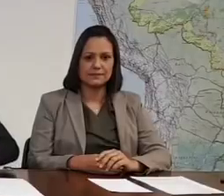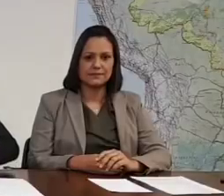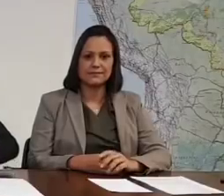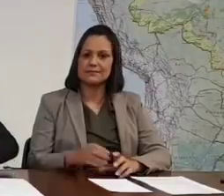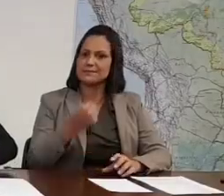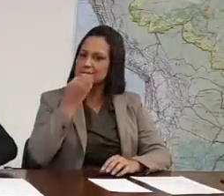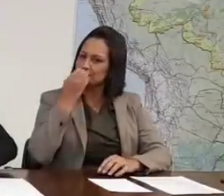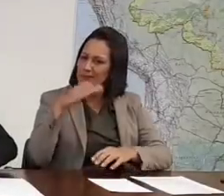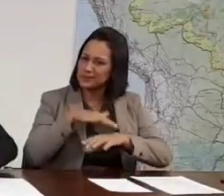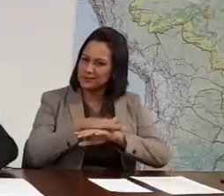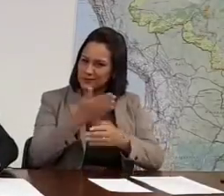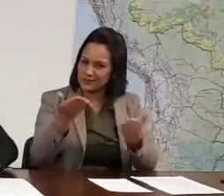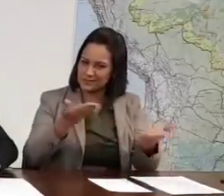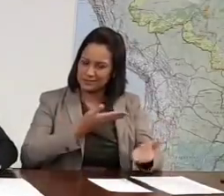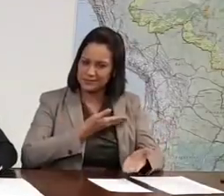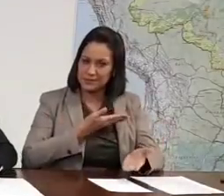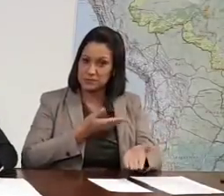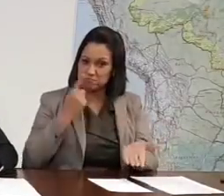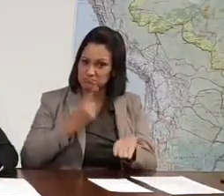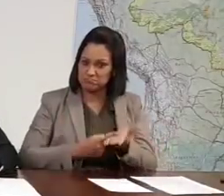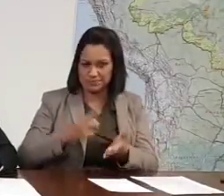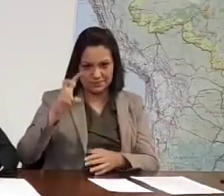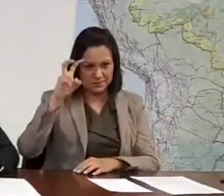Boa noite, amigos. Quinta-feira,